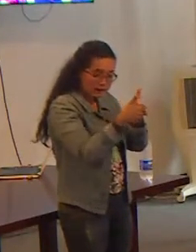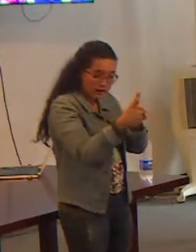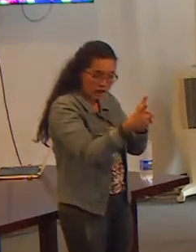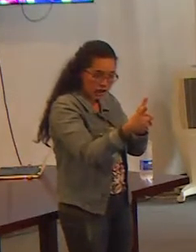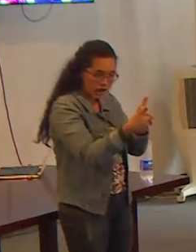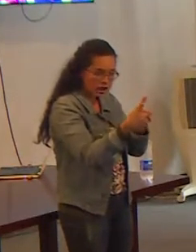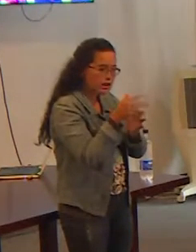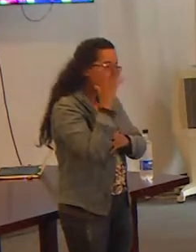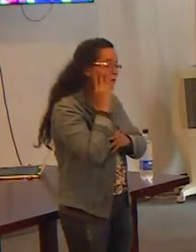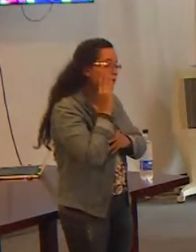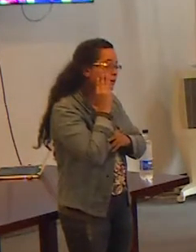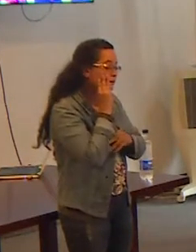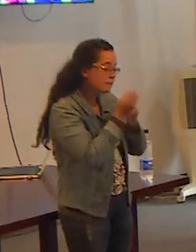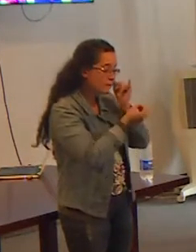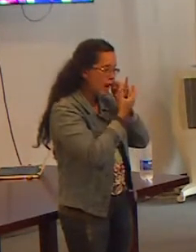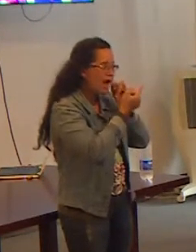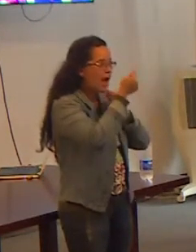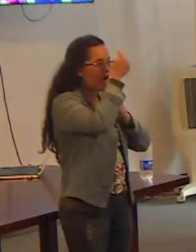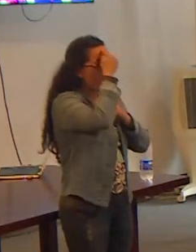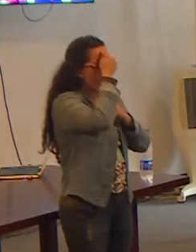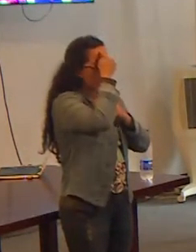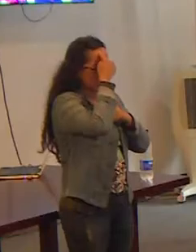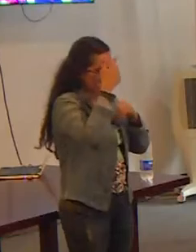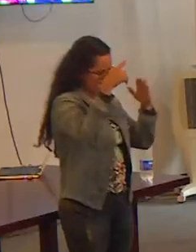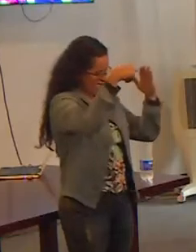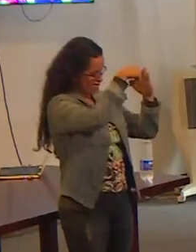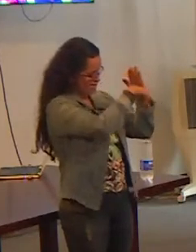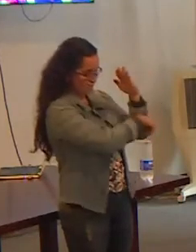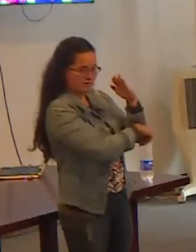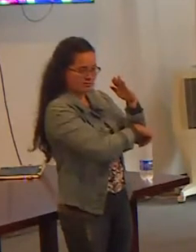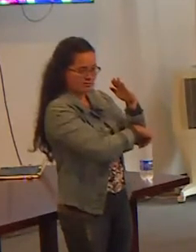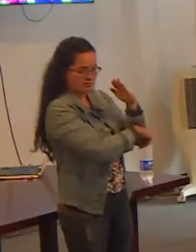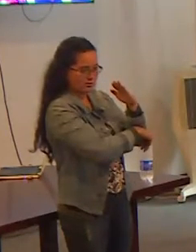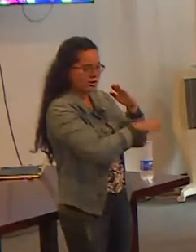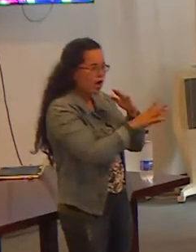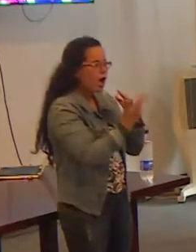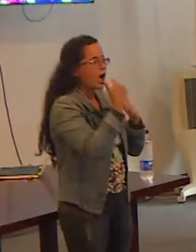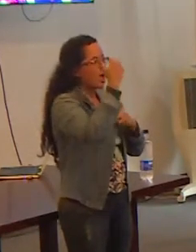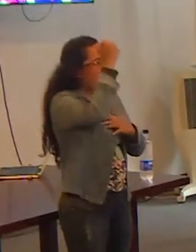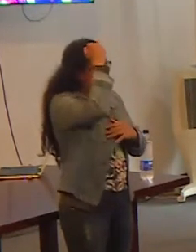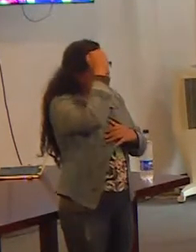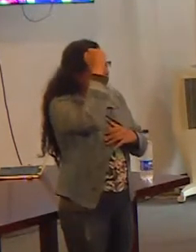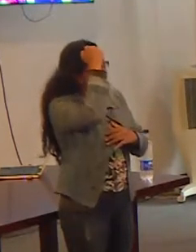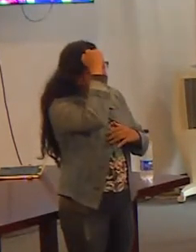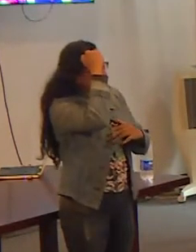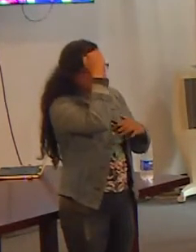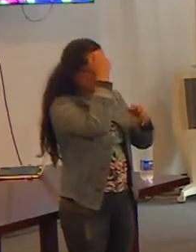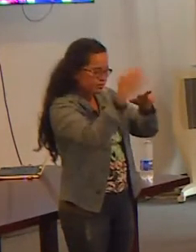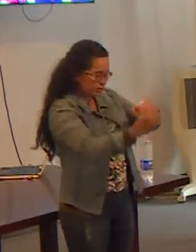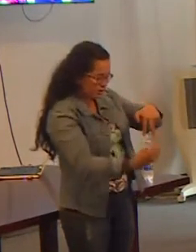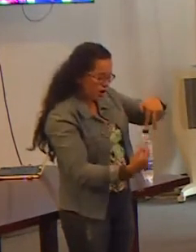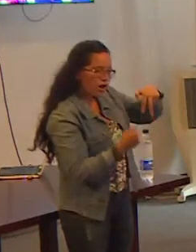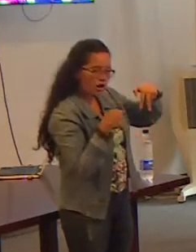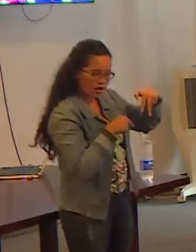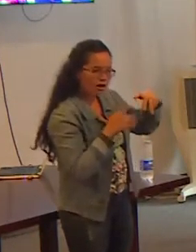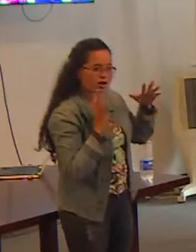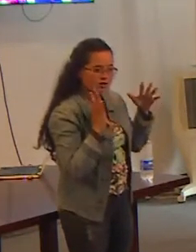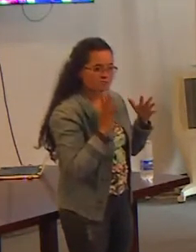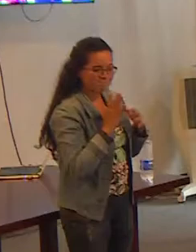es pensar más allá el ejercicio de la docencia, de la educación, de